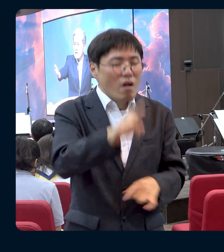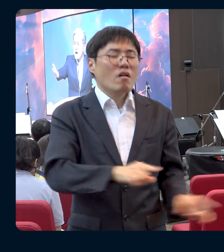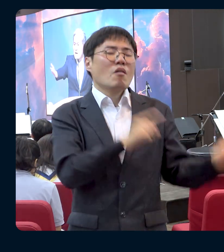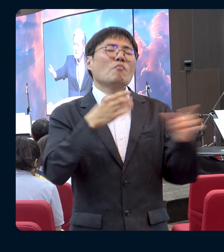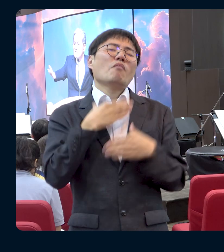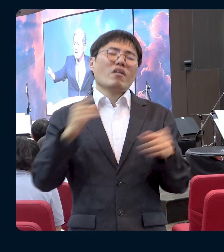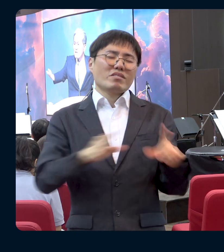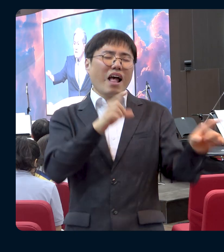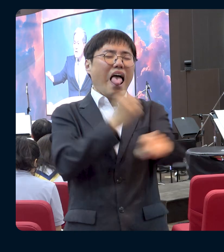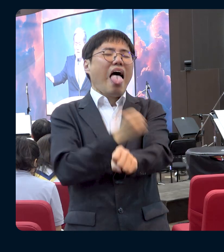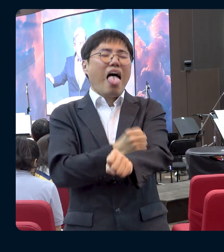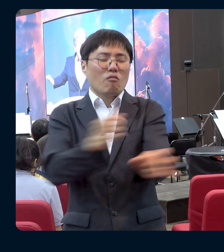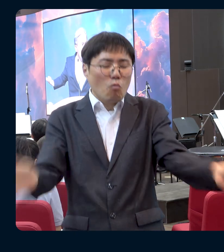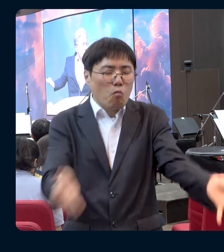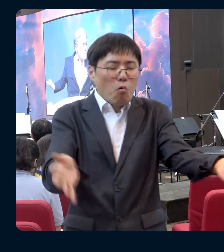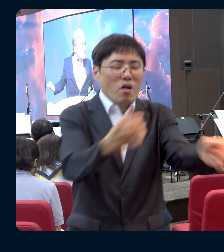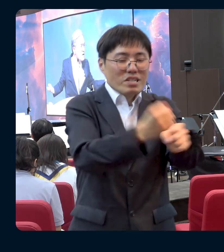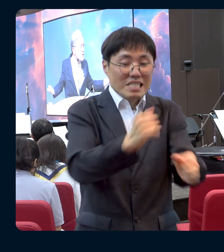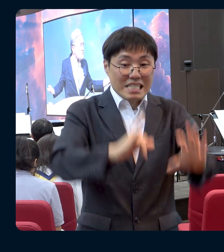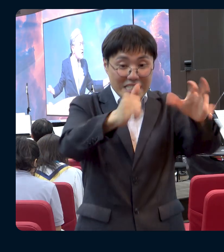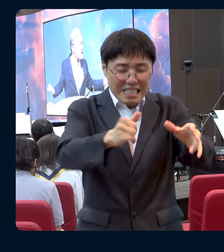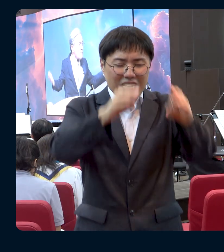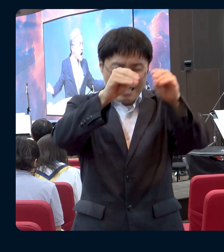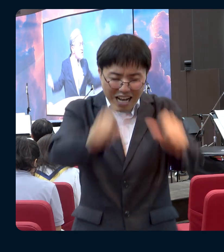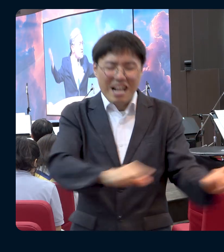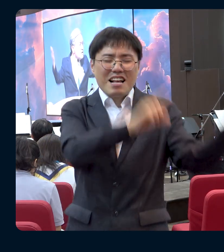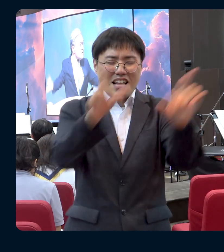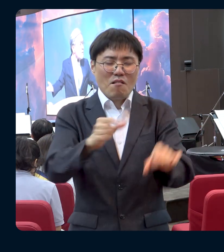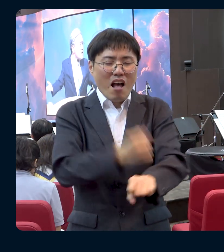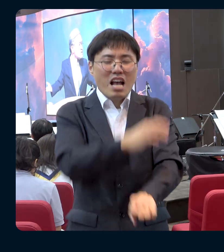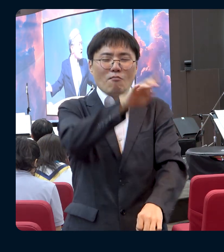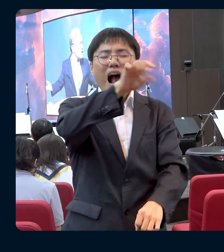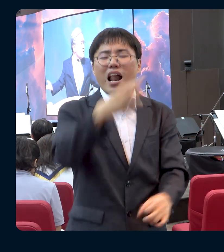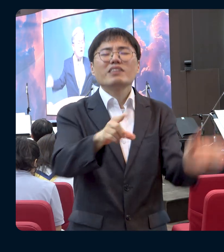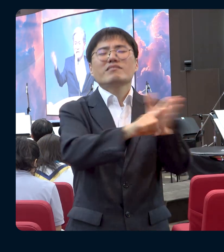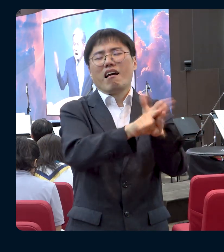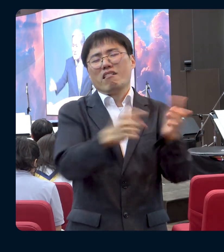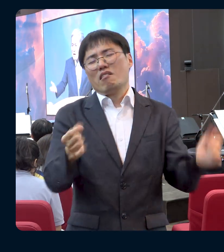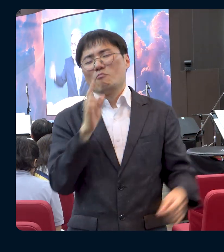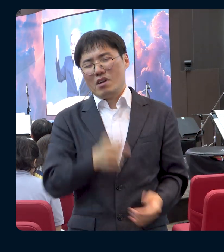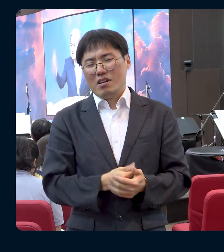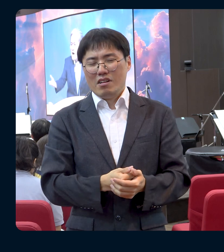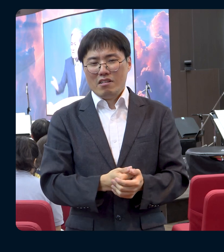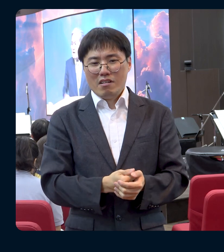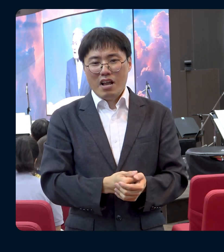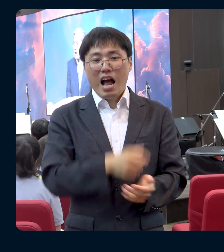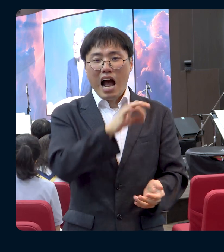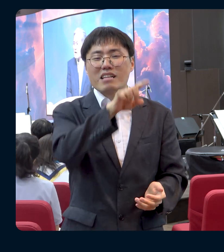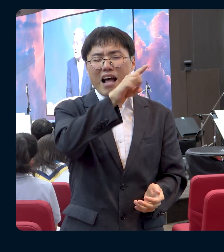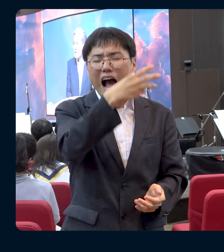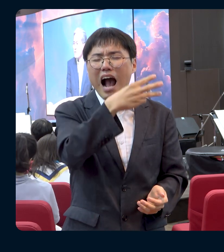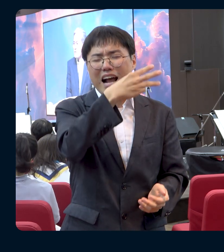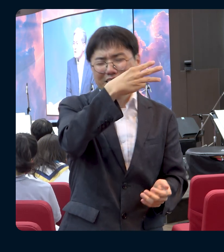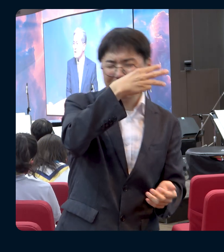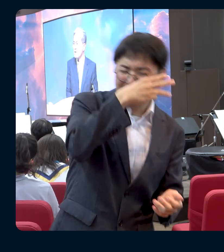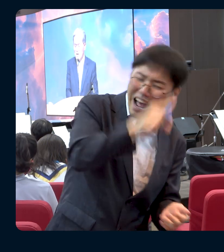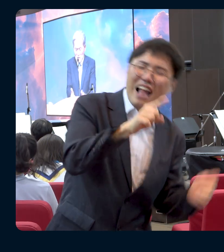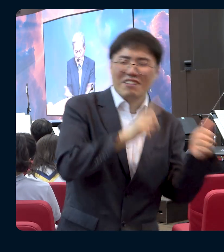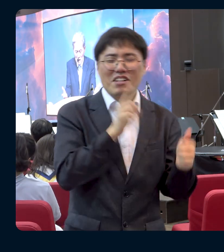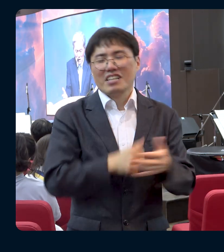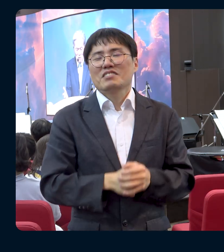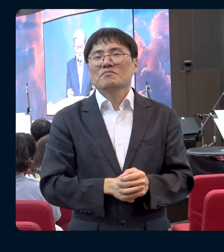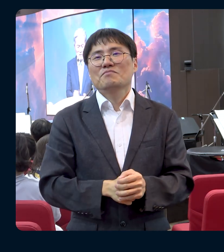그런 삶을 그냥 편안하게 살라는 거예요. 이 땅의 삶을 살라는 거예요. 바알 신앙은 그게 바알 신앙이에요. 아세라는 그게